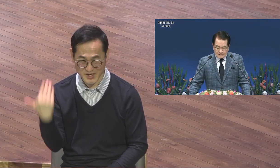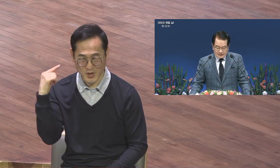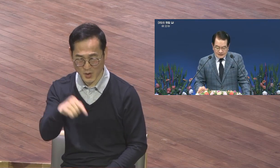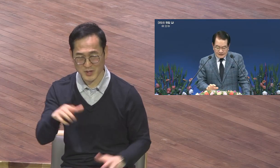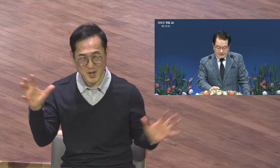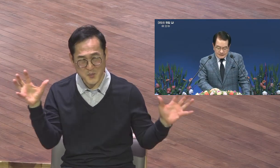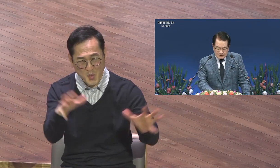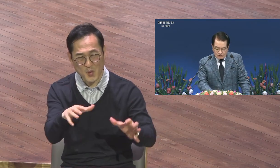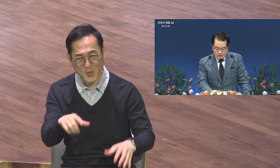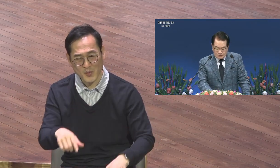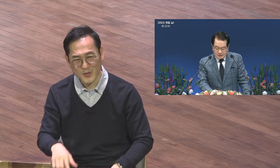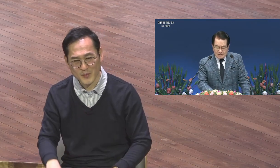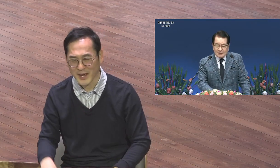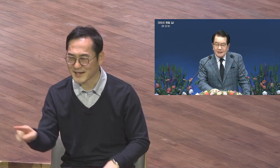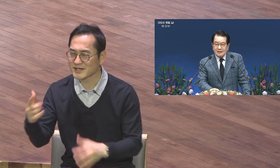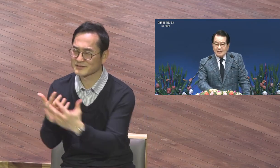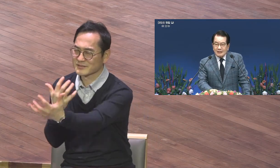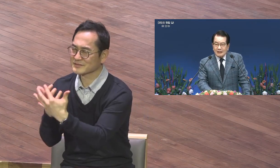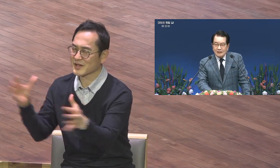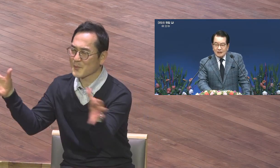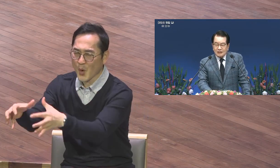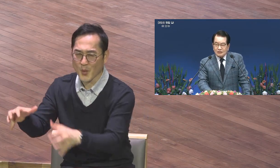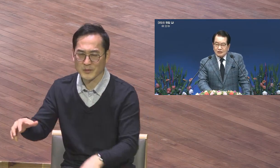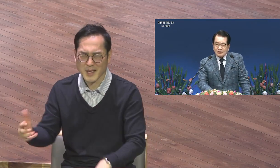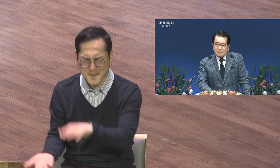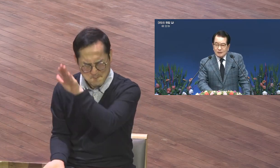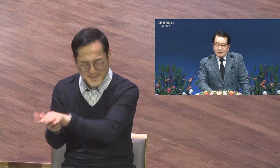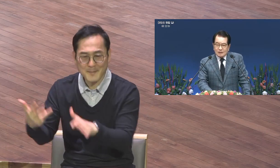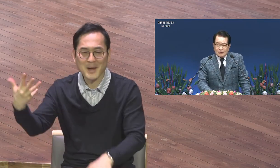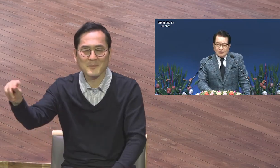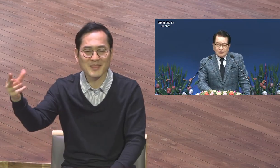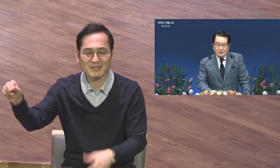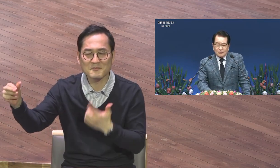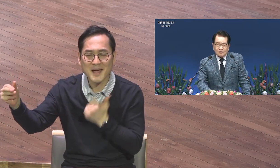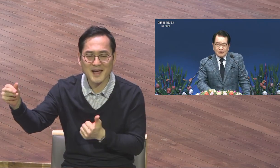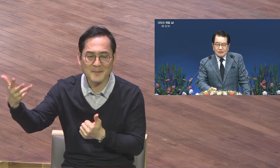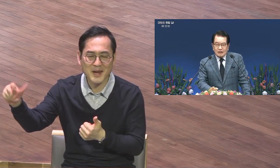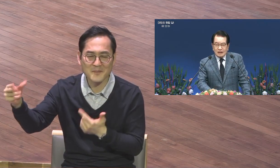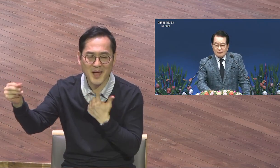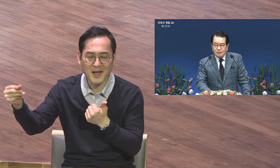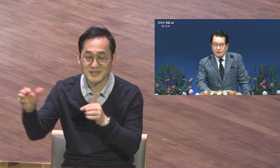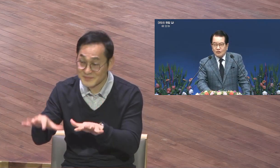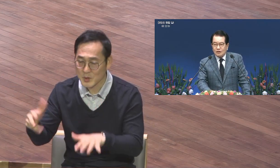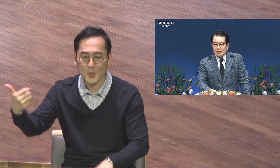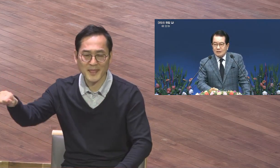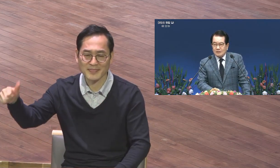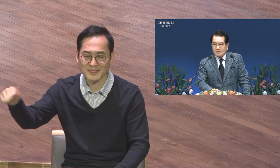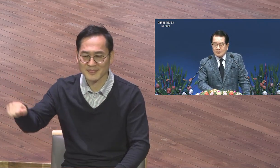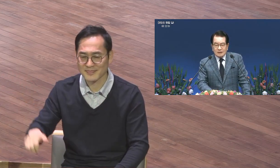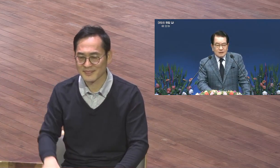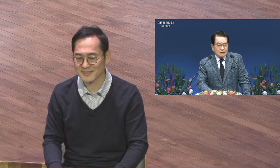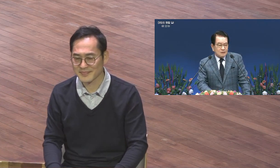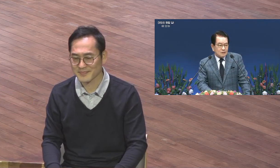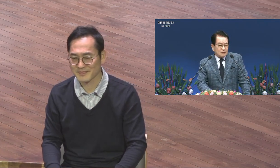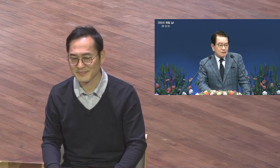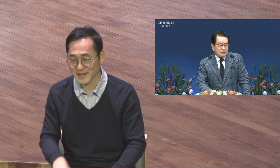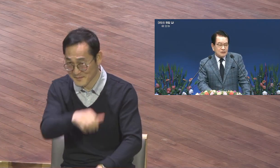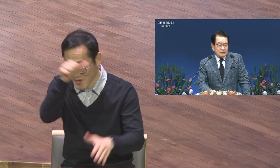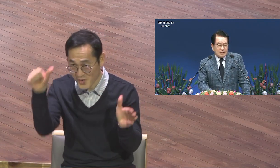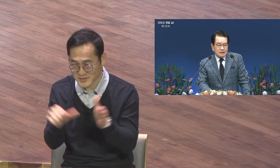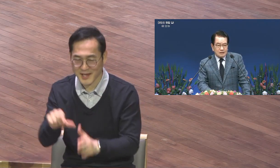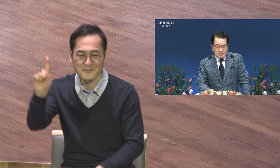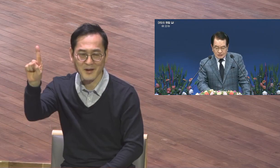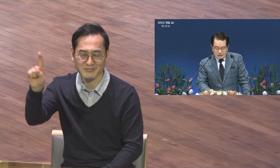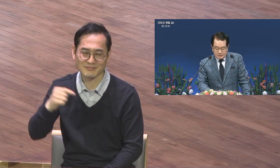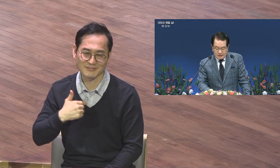그래서 그랬는데 그 전도 집회를 해야 되는데 제가 평생에 한 번도 그렇게